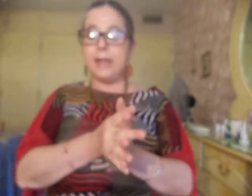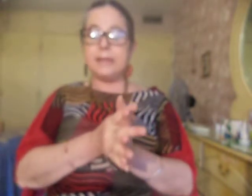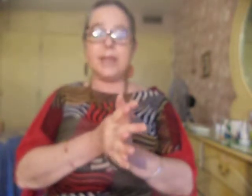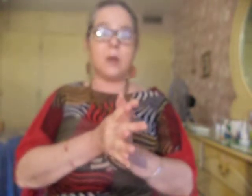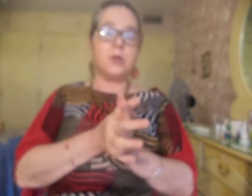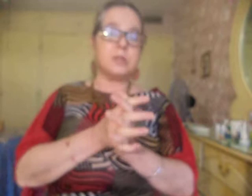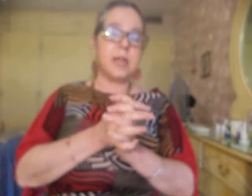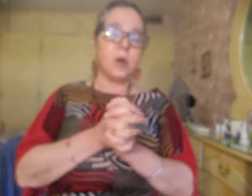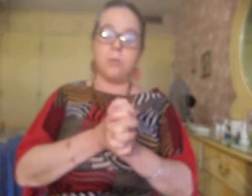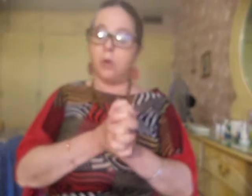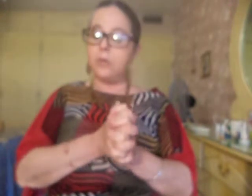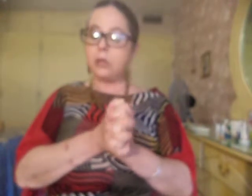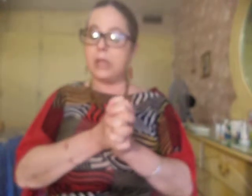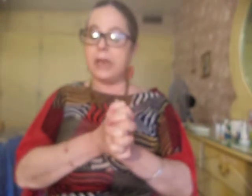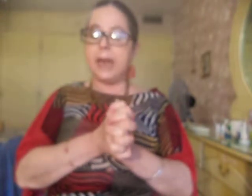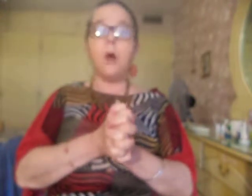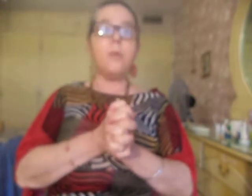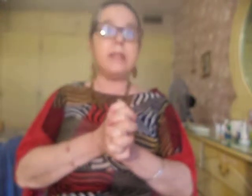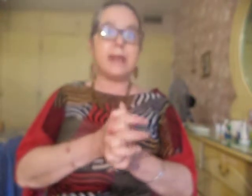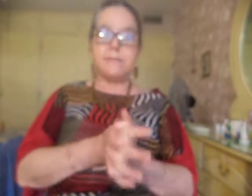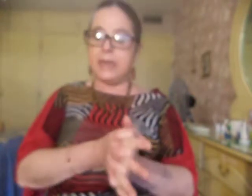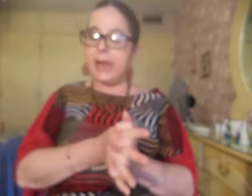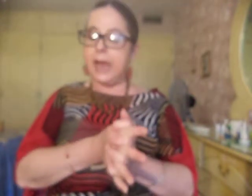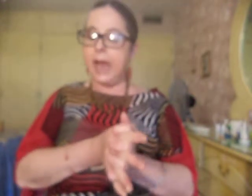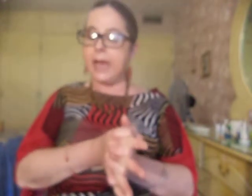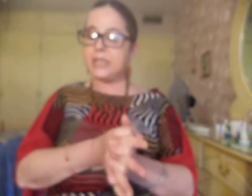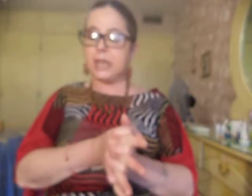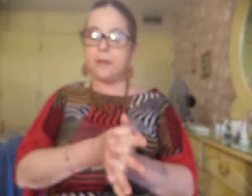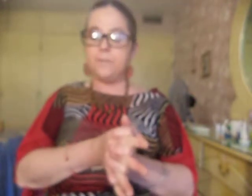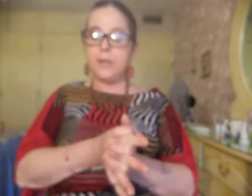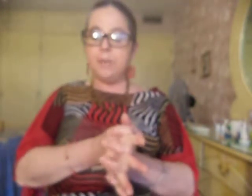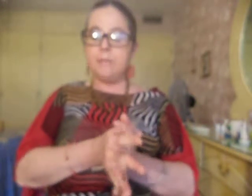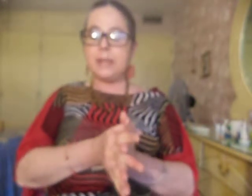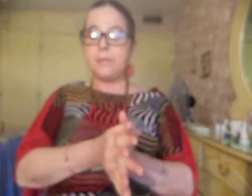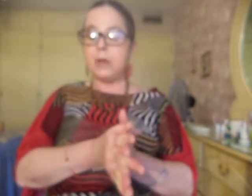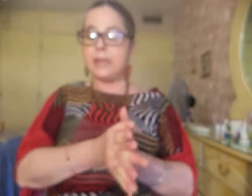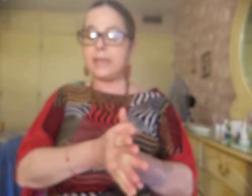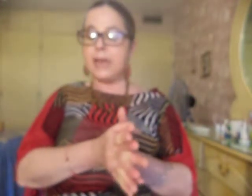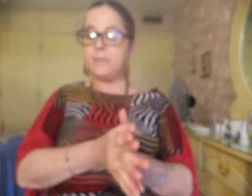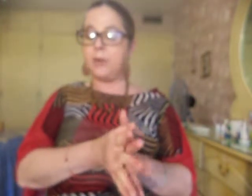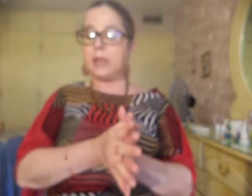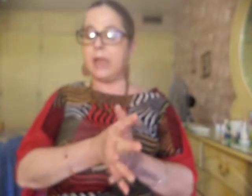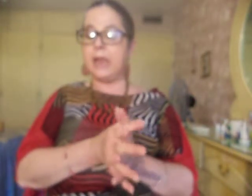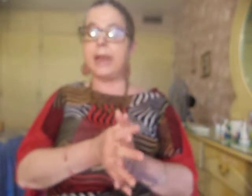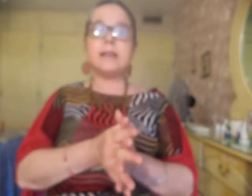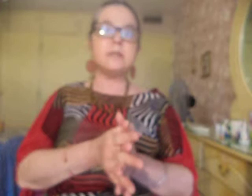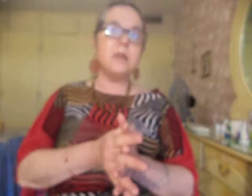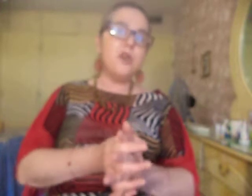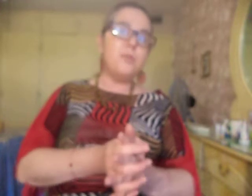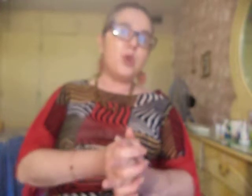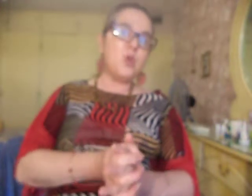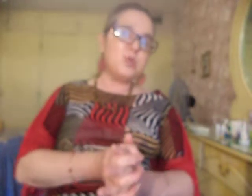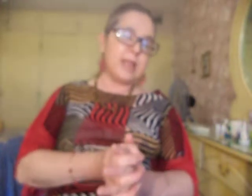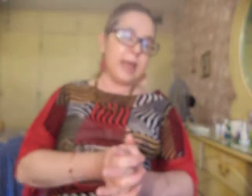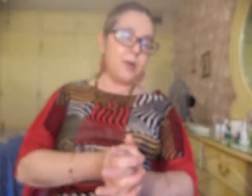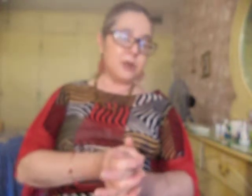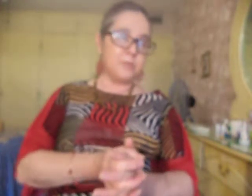se conoce como biotina o vitamina H, metaboliza las proteínas, produce